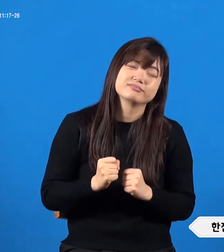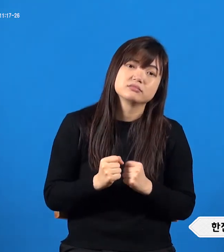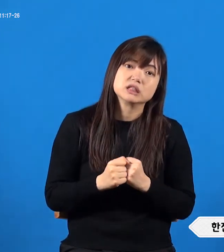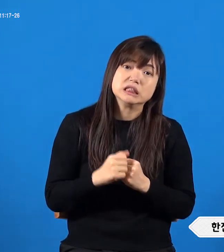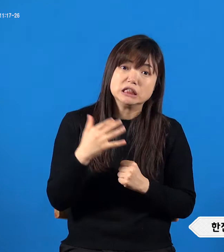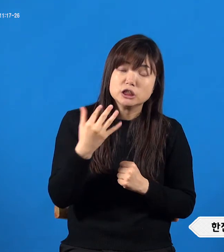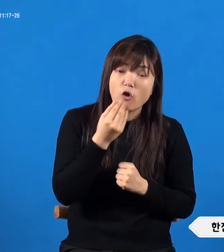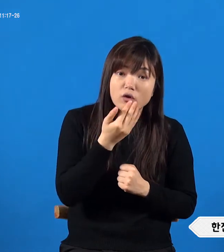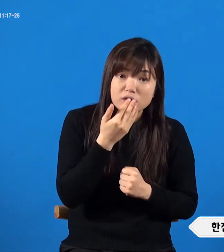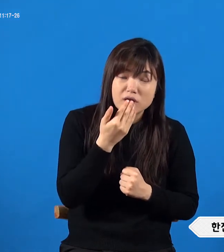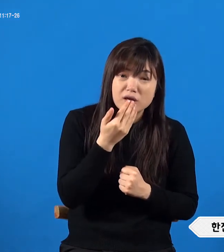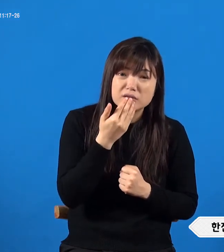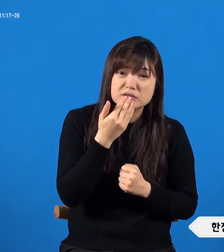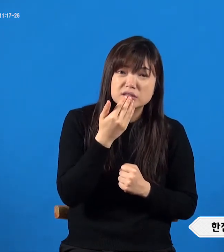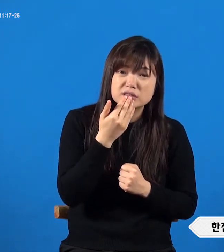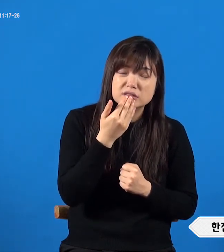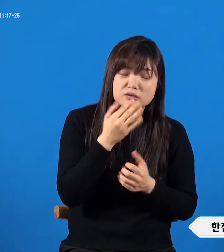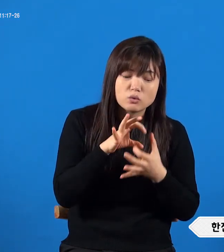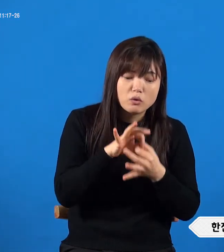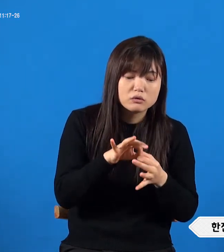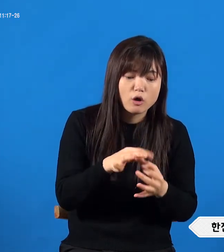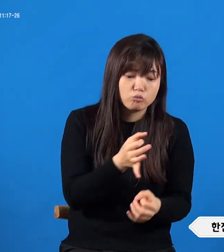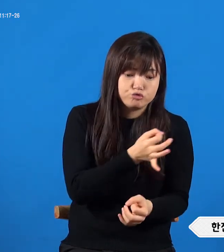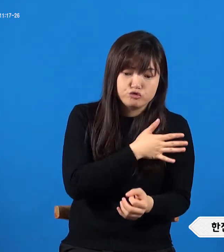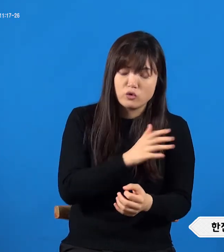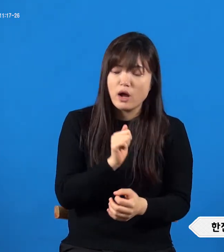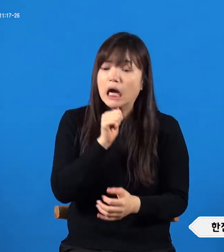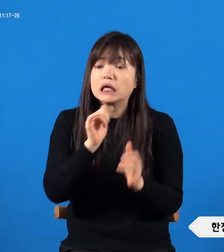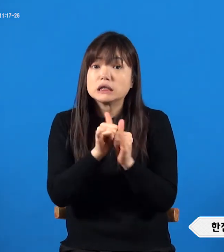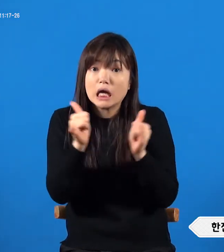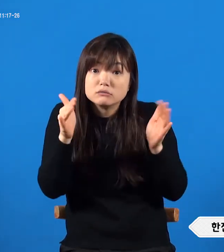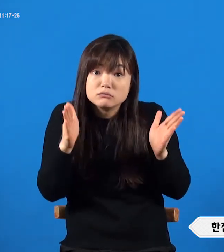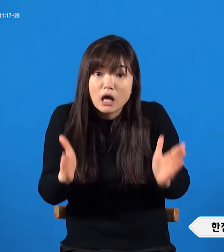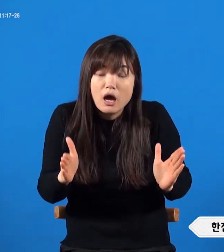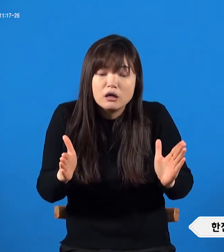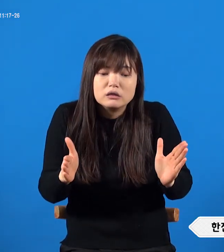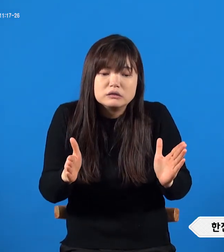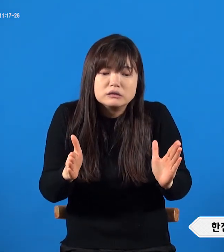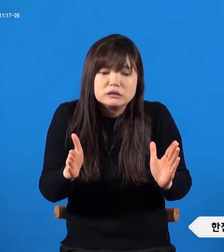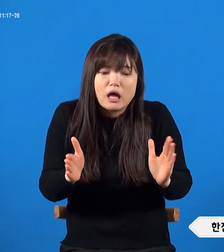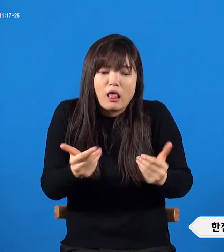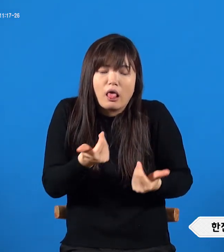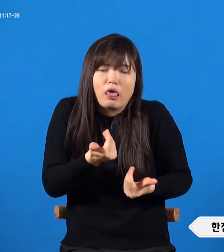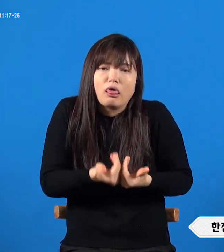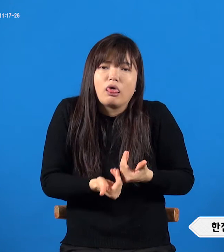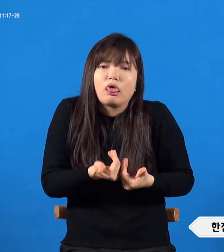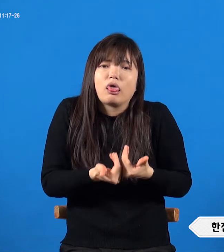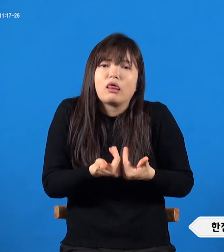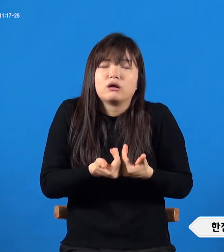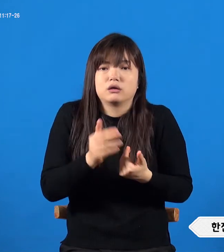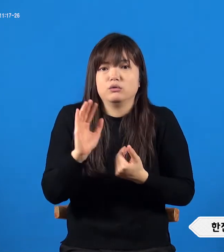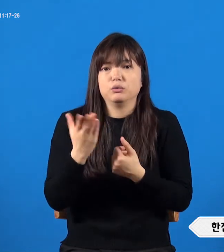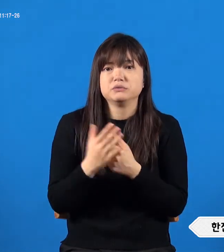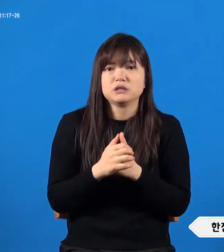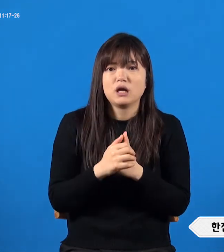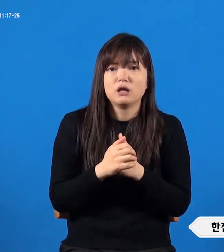성찬식 하는 이것을 통해서 부자들과 가난한 사람들 사이에 장벽이 생기게 되었습니다.